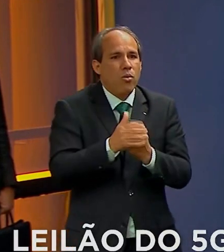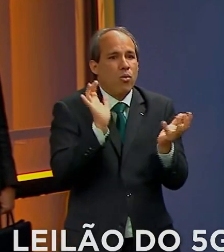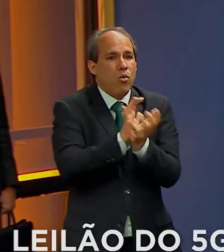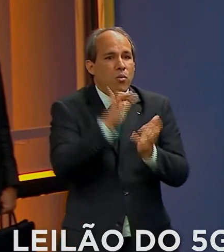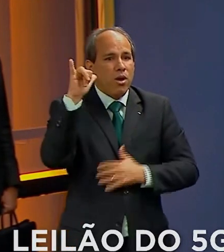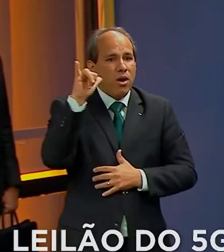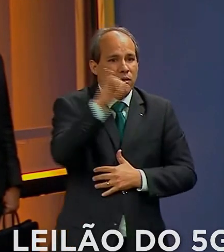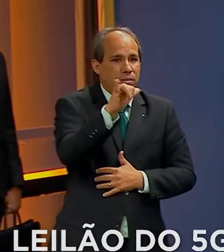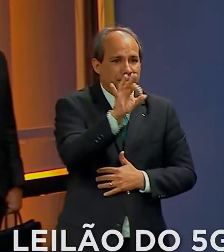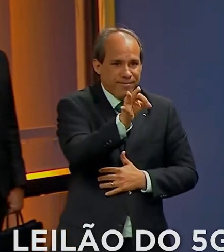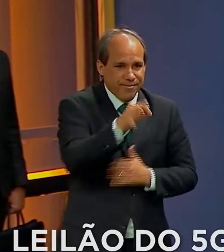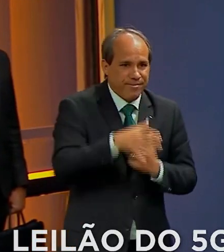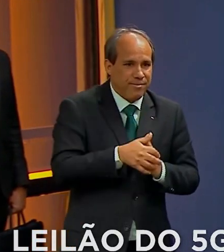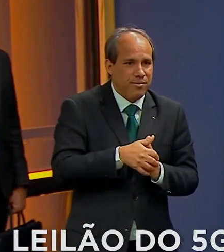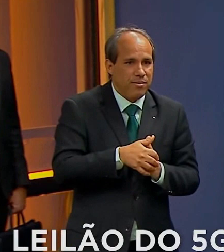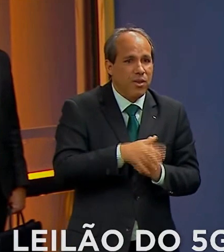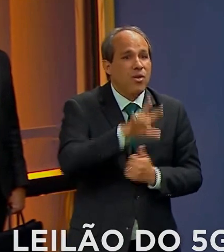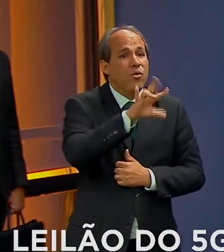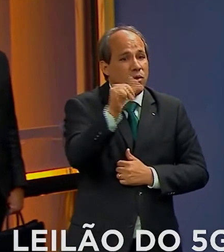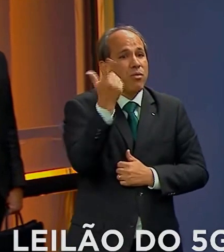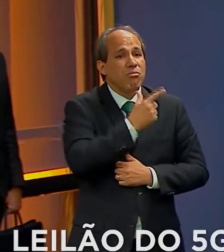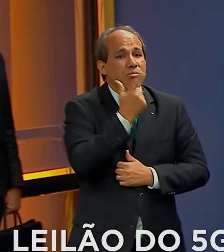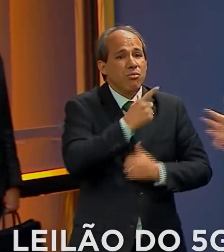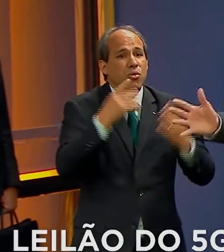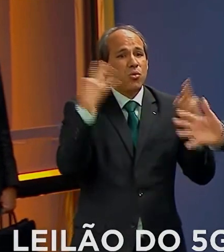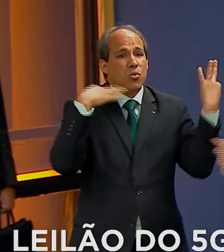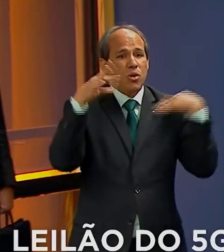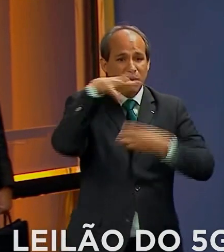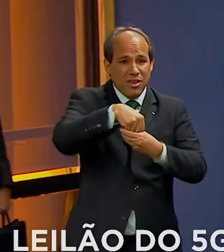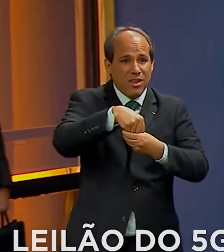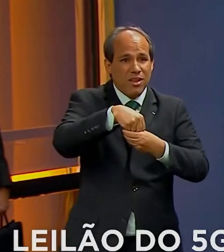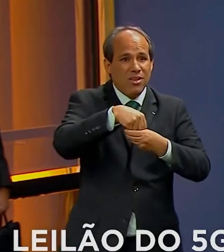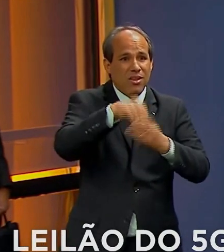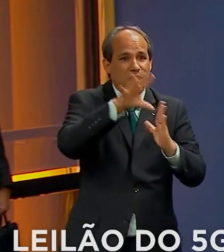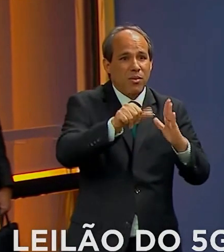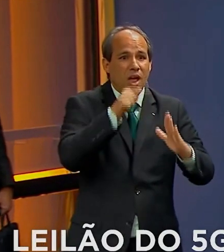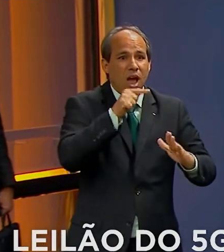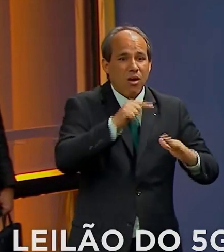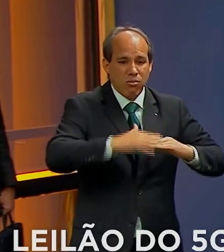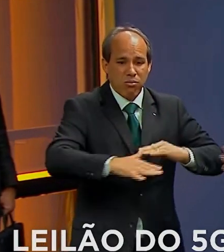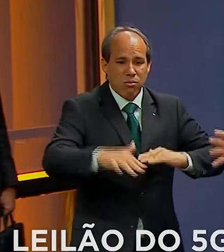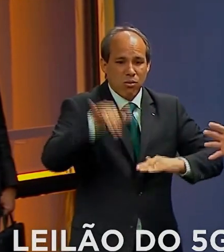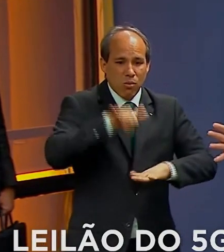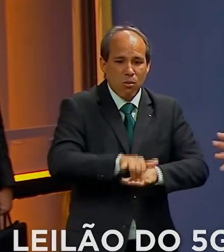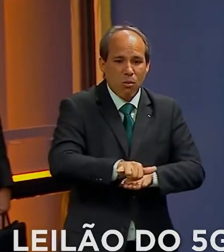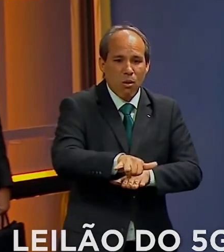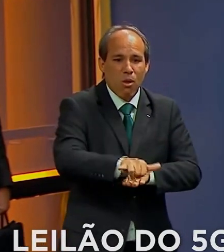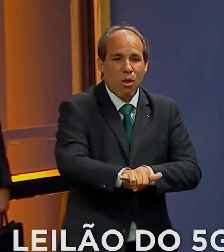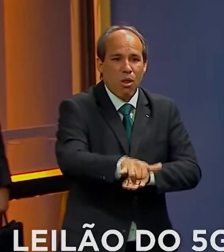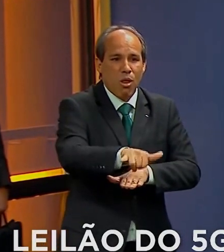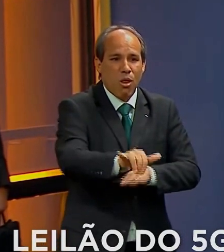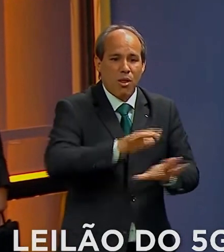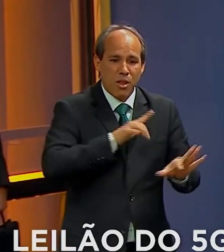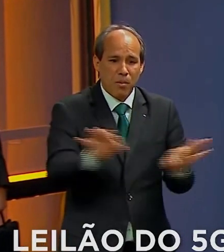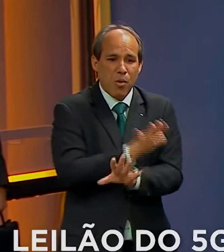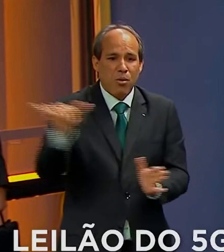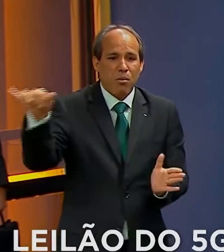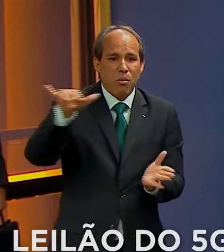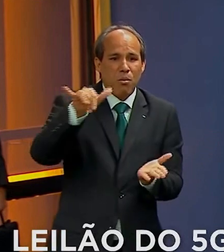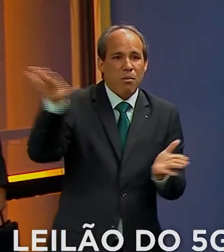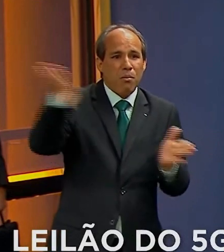hidroaviões. A monitoriza a Amazônia, que o avião está uma pista lá. Em qualquer lugar tem uma pista de